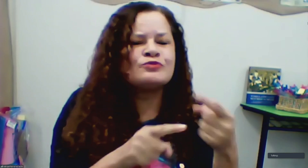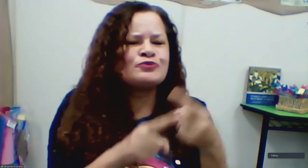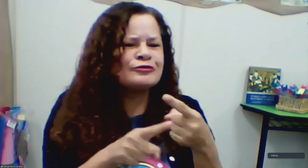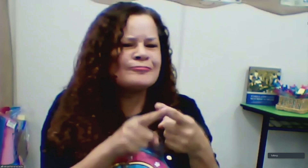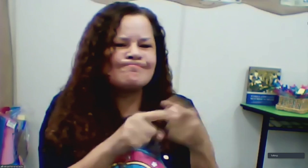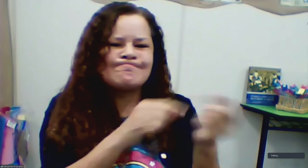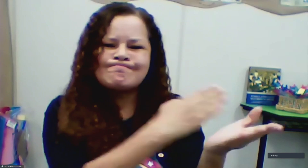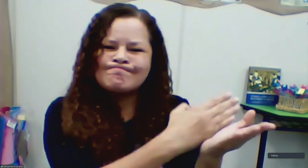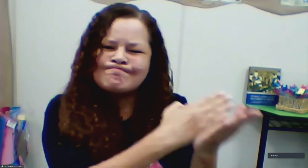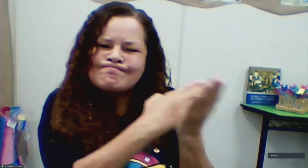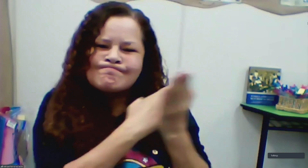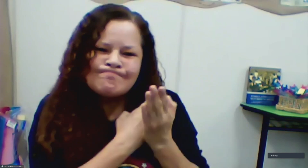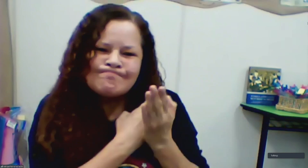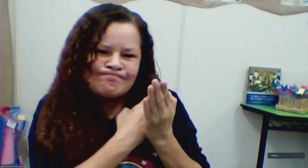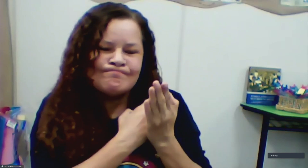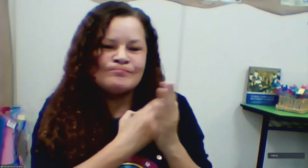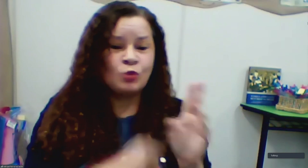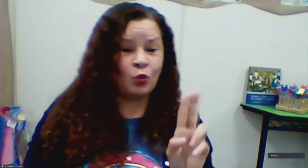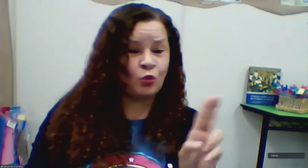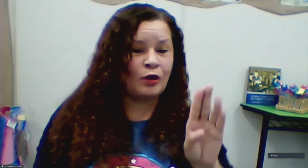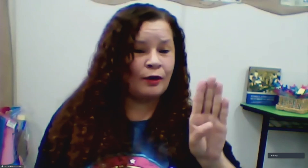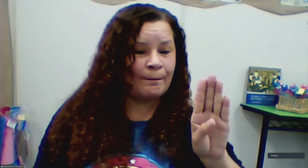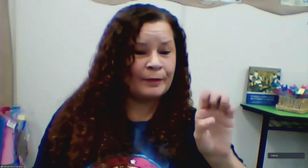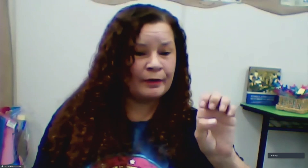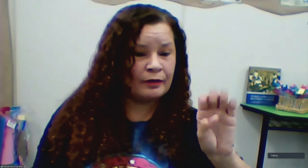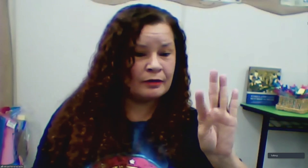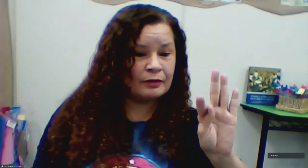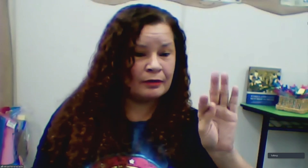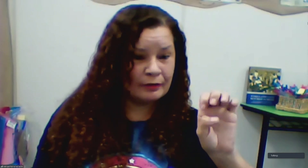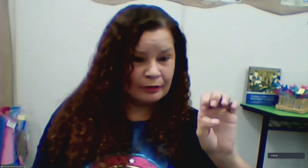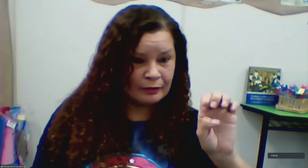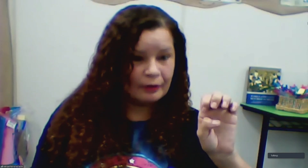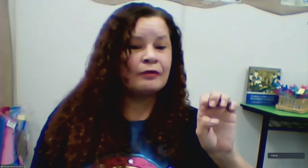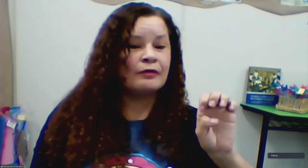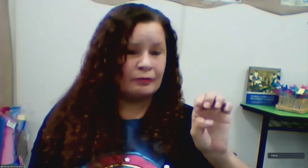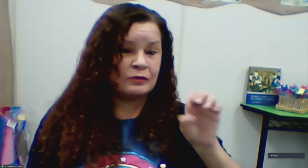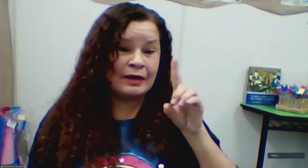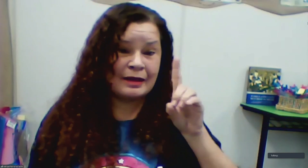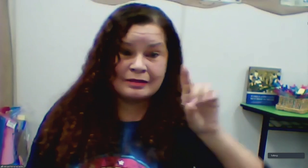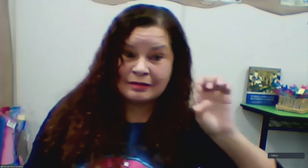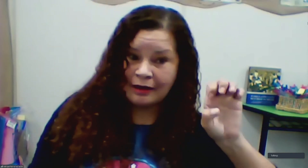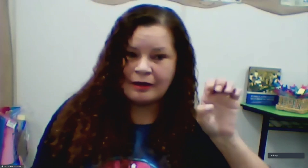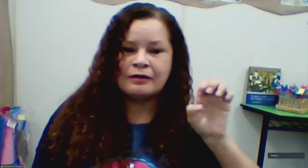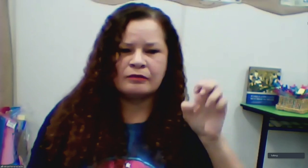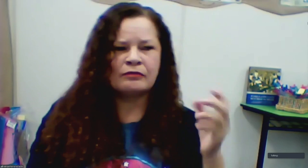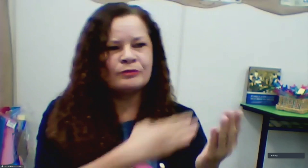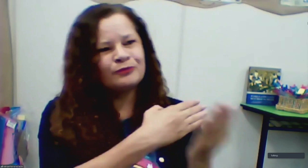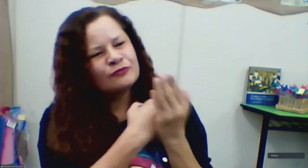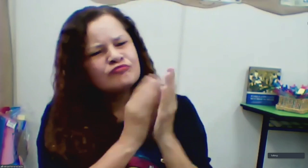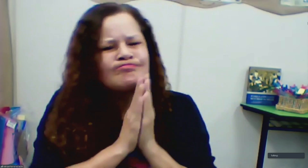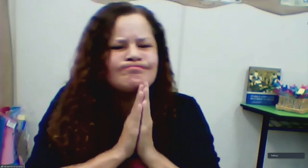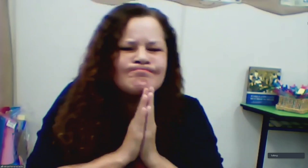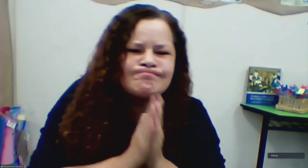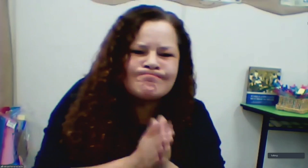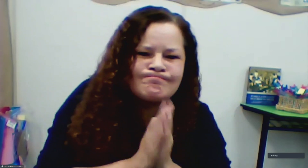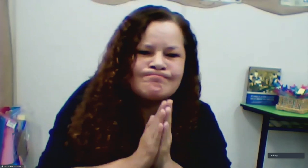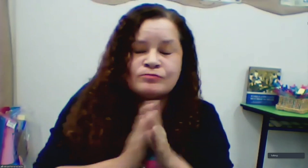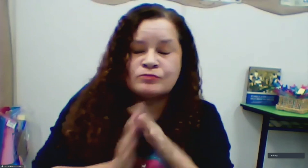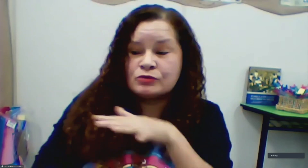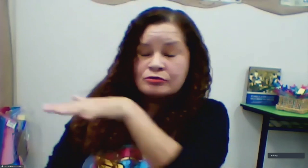a Beth, isso, eu pedi para ela me ajudar. E o surdo, para o surdo é muito